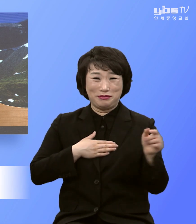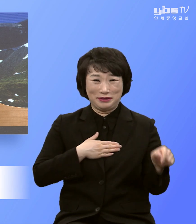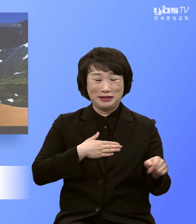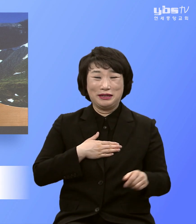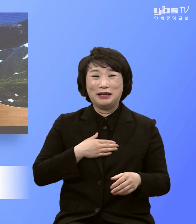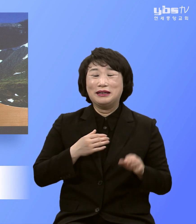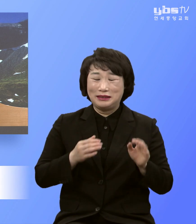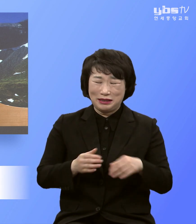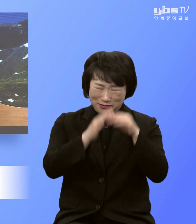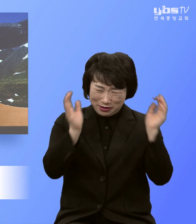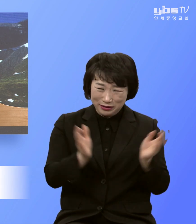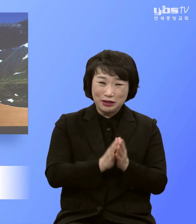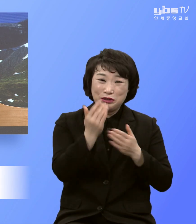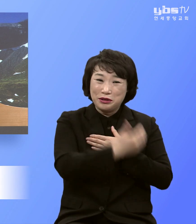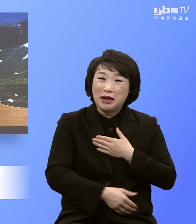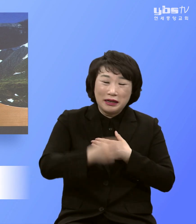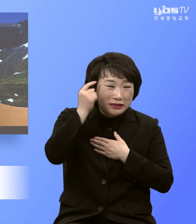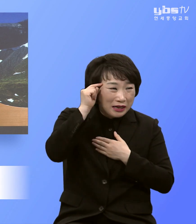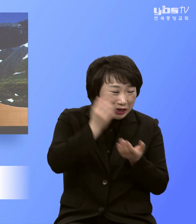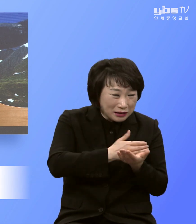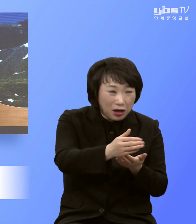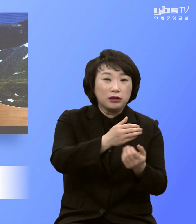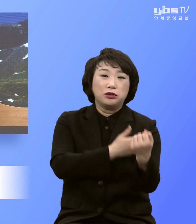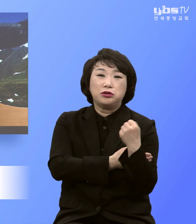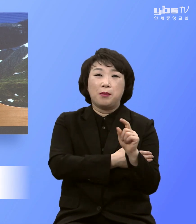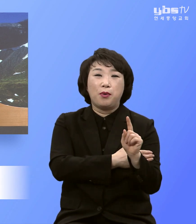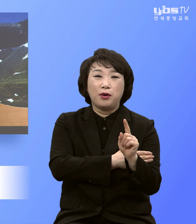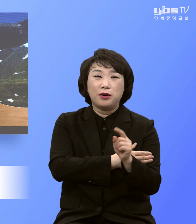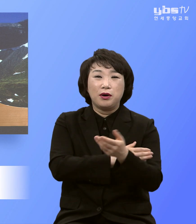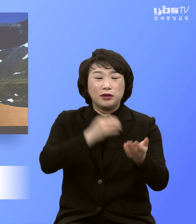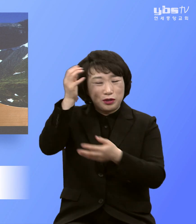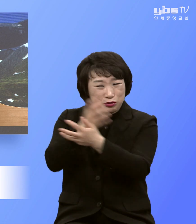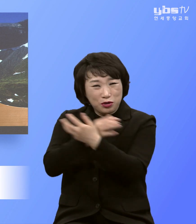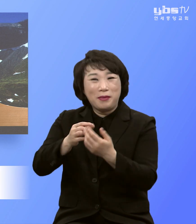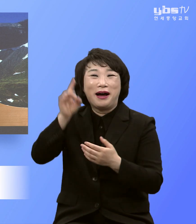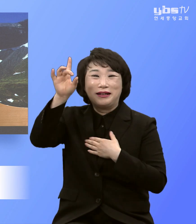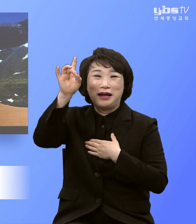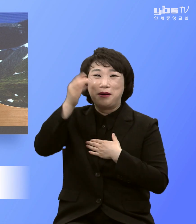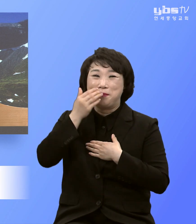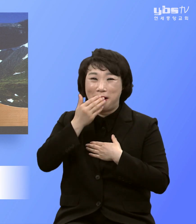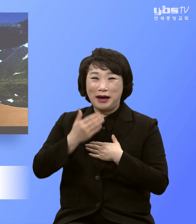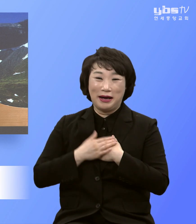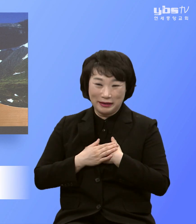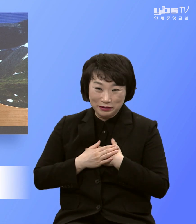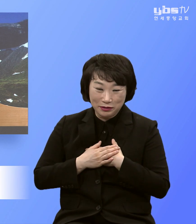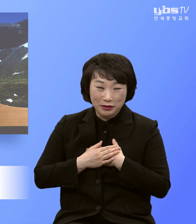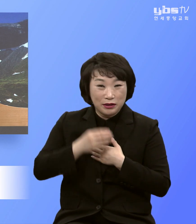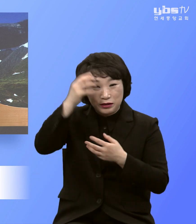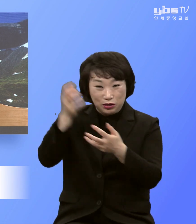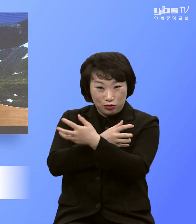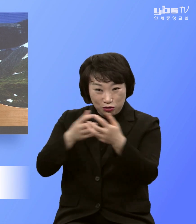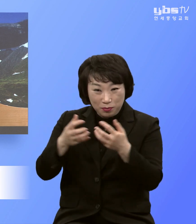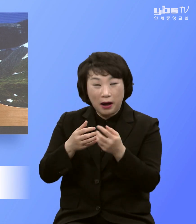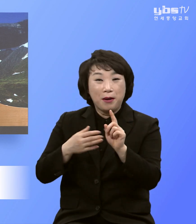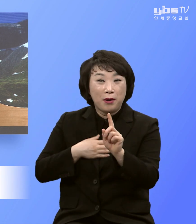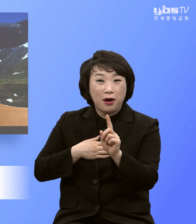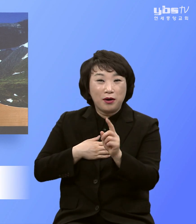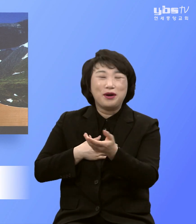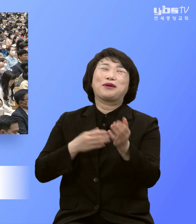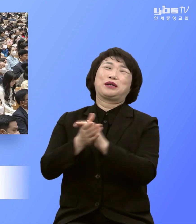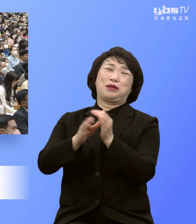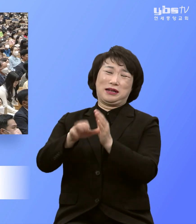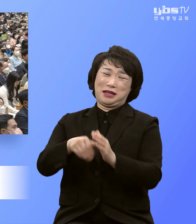육신의 생각을 제거하는 유일한 능력은 성령 충만밖에 없으니, 성령 충만은 기도밖에